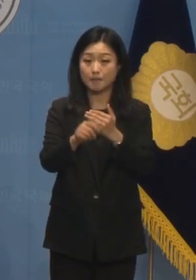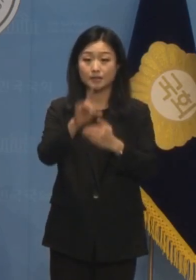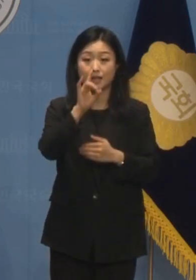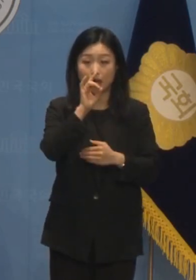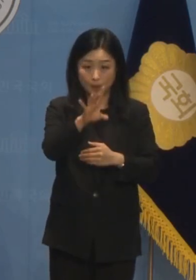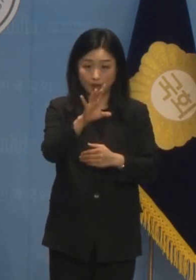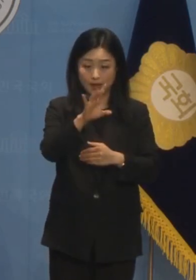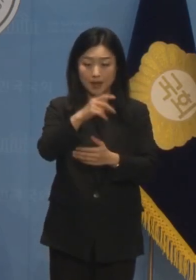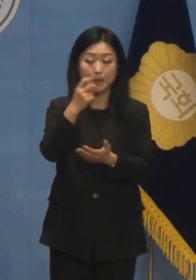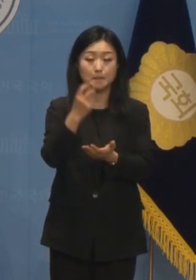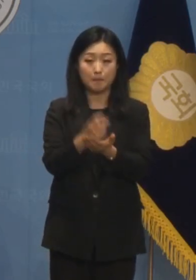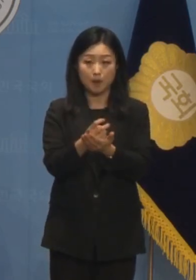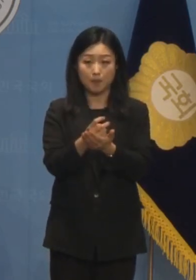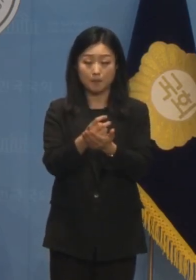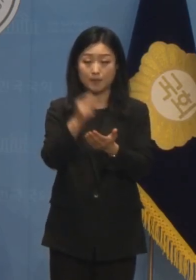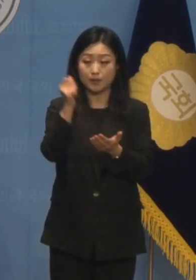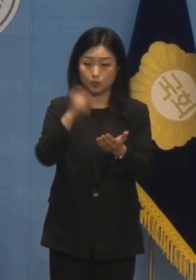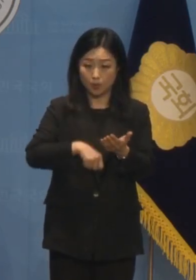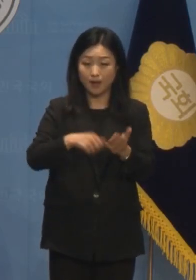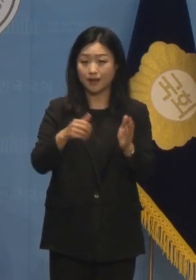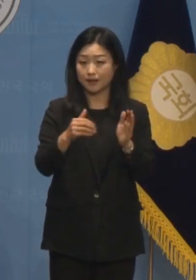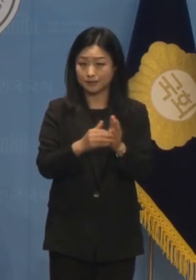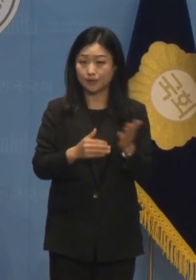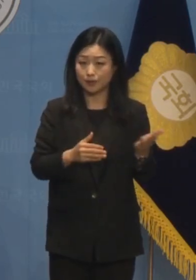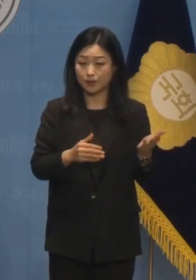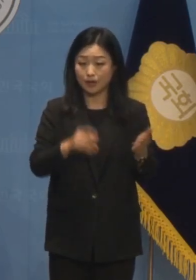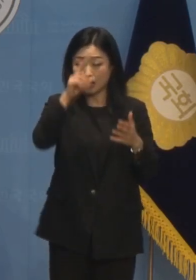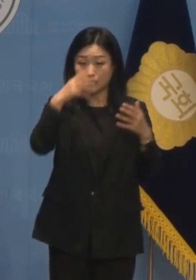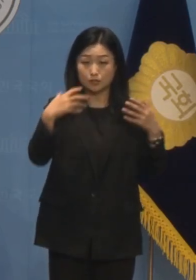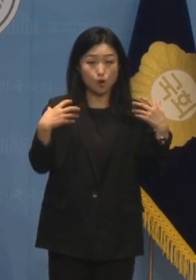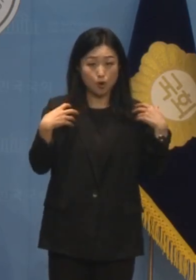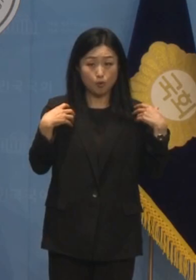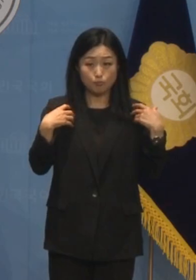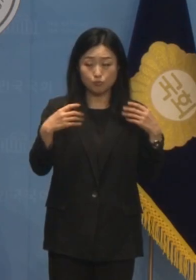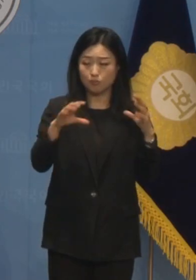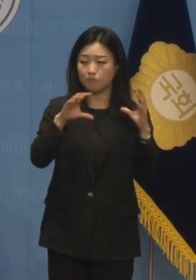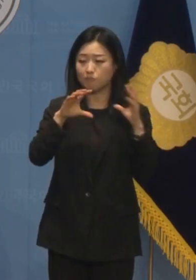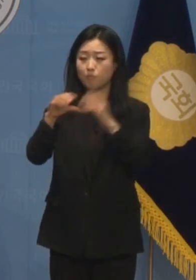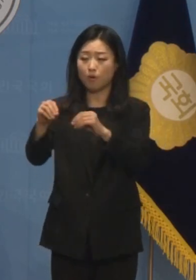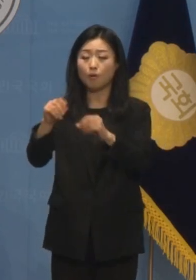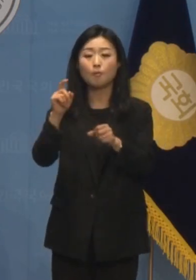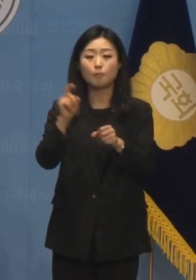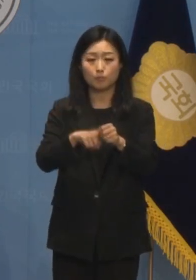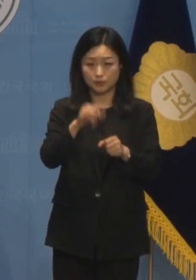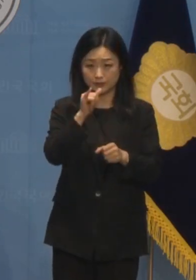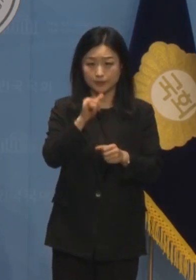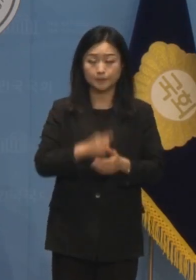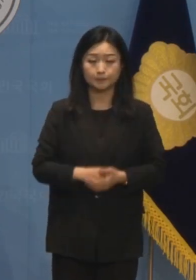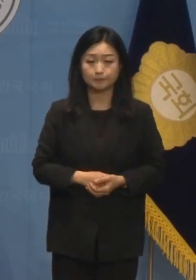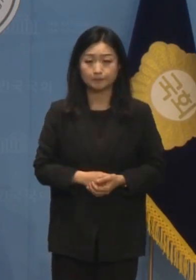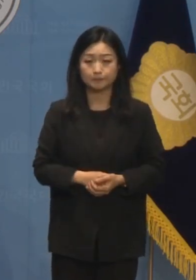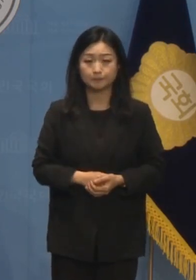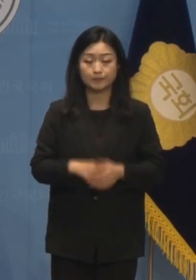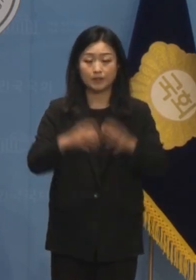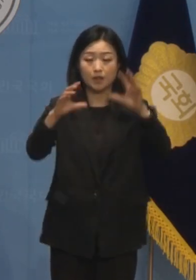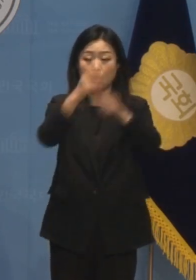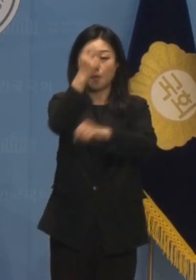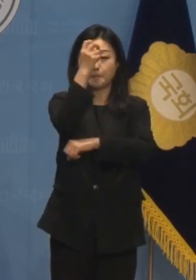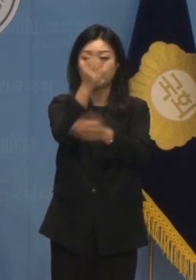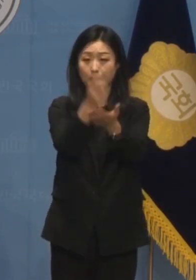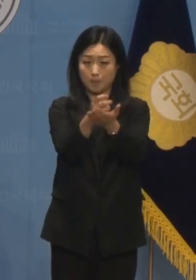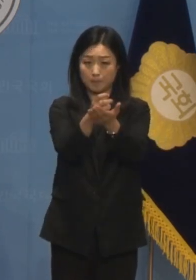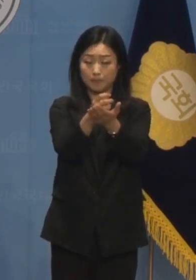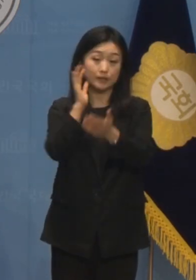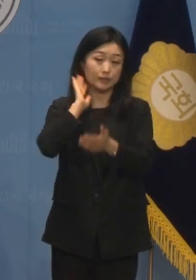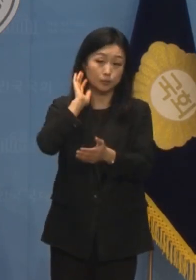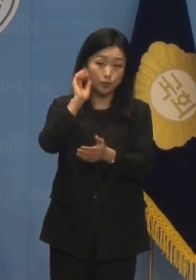막아서는 법안 통과를 강행해 정부를 아예 멈춰 세우려 하고 있습니다 헌법에서 보장한